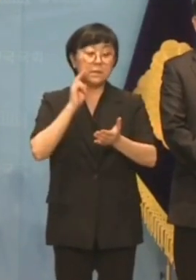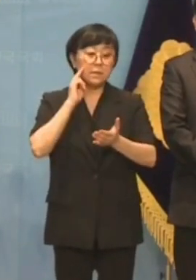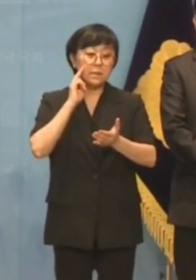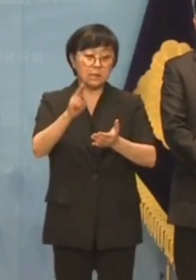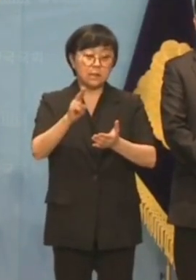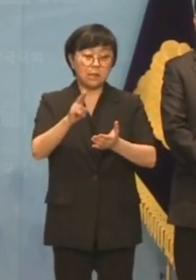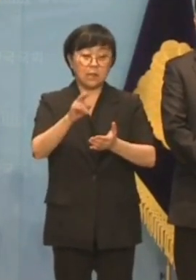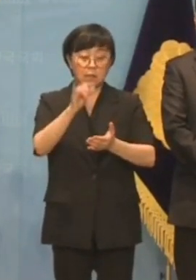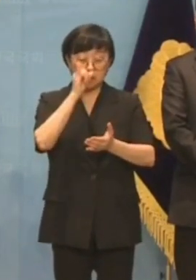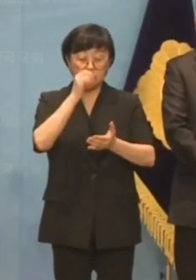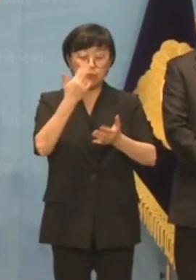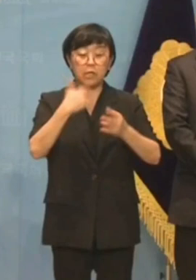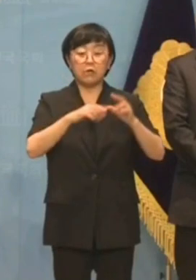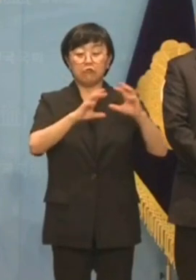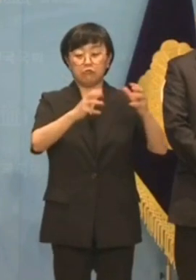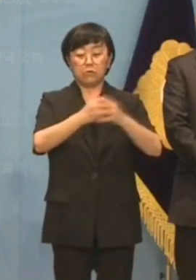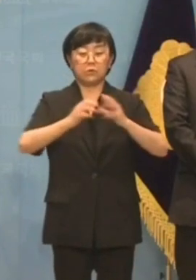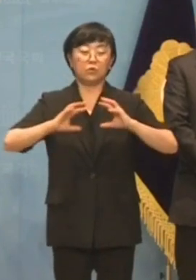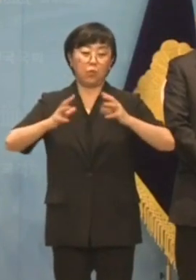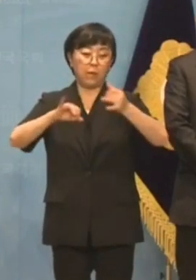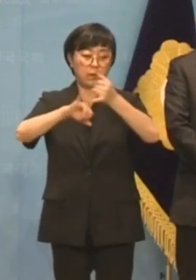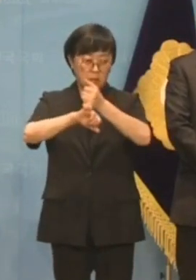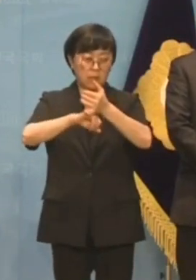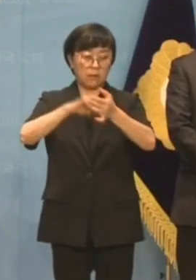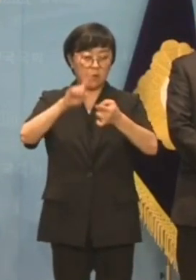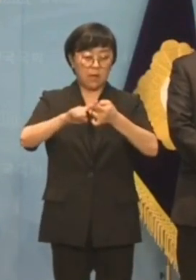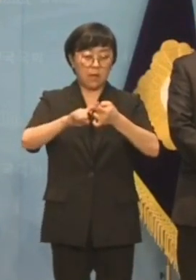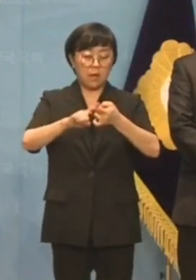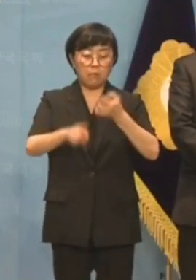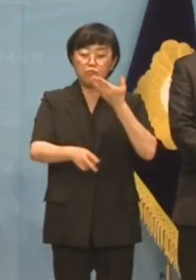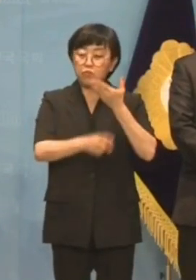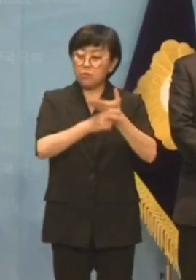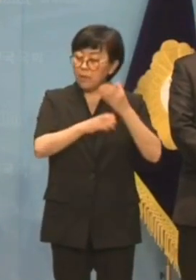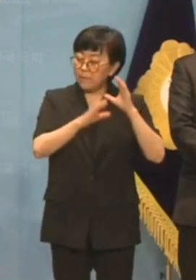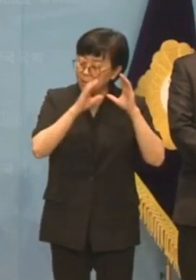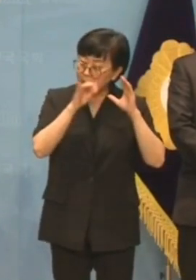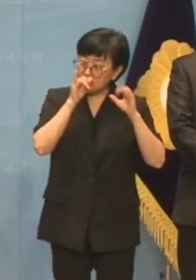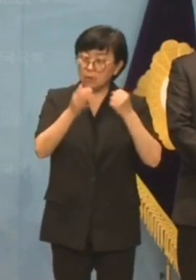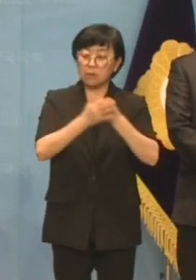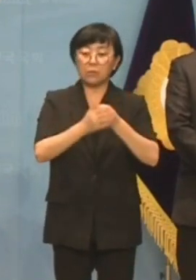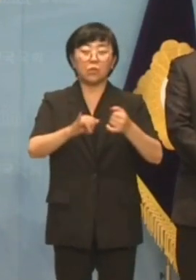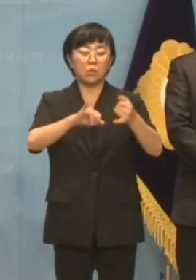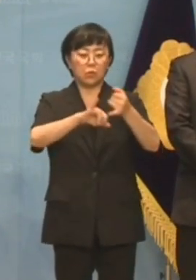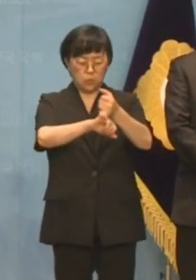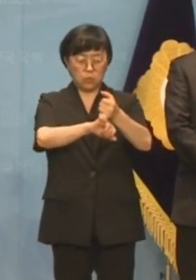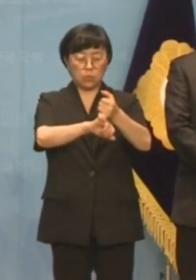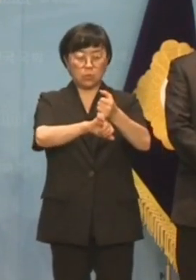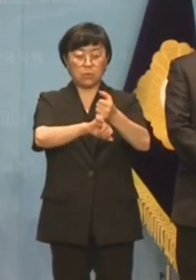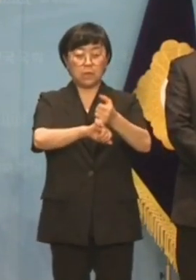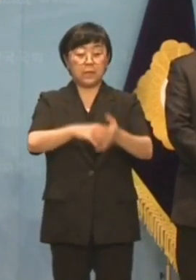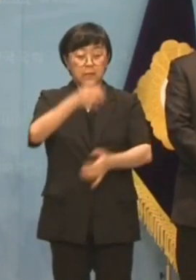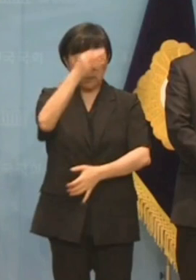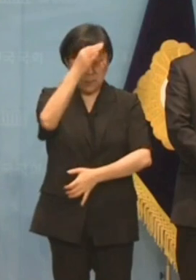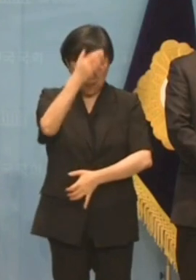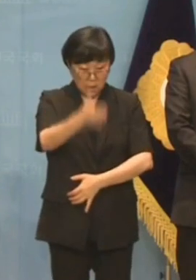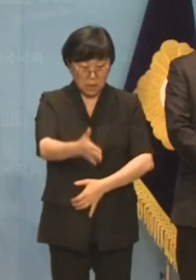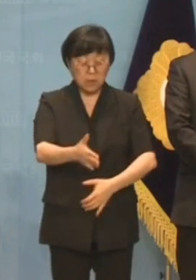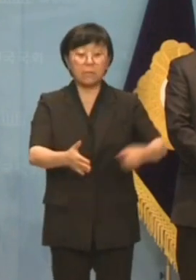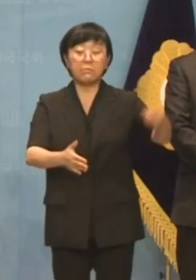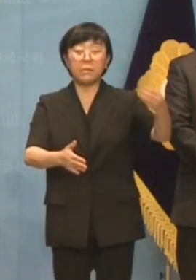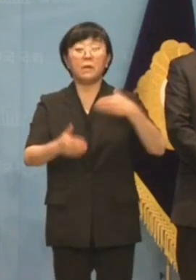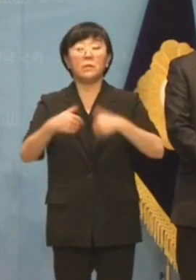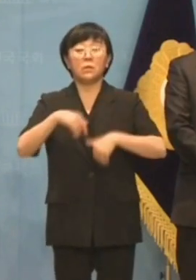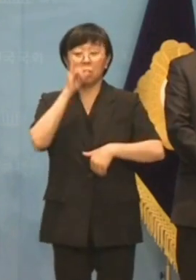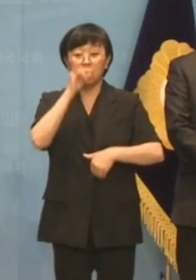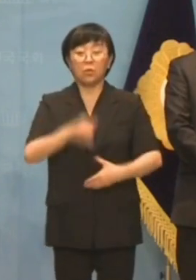미국인데 적국도 아닌 동맹에 대한 도감청이 이루어졌다면 그건 반드시 사과하고 넘어가야 될